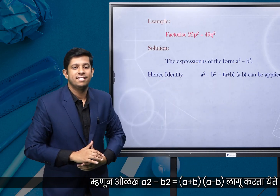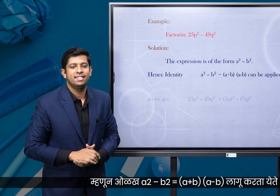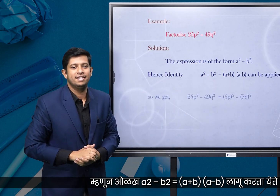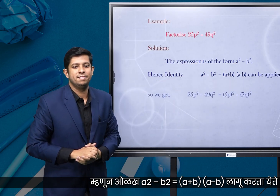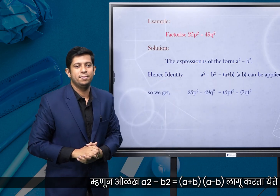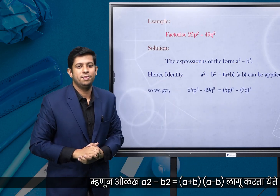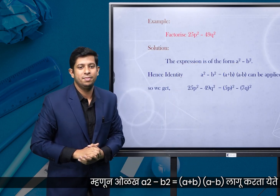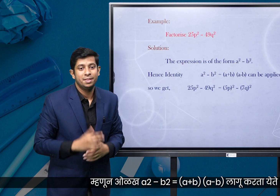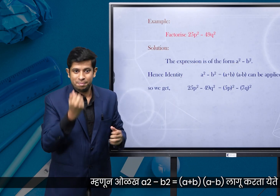लागू करता येते.